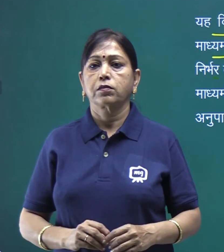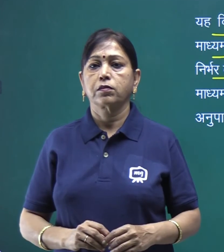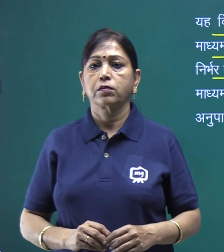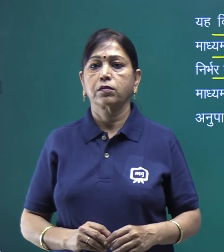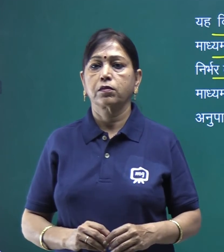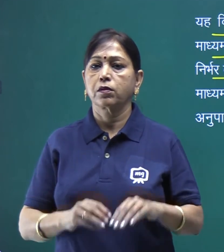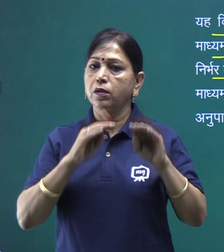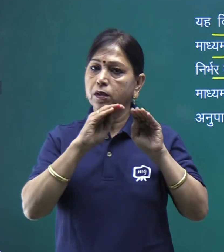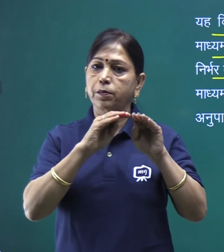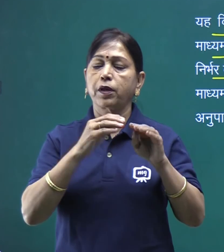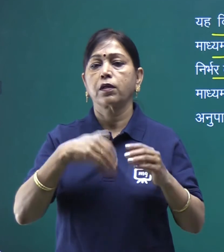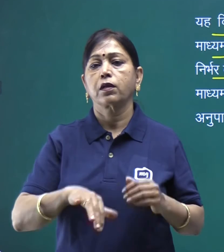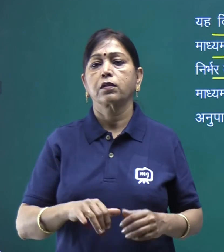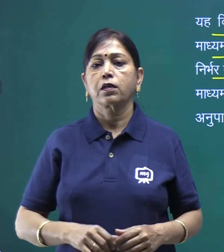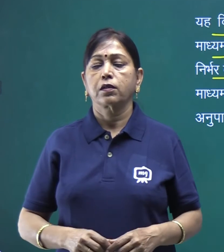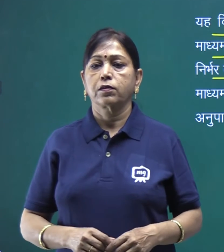निर्भर करता है।